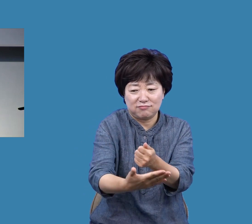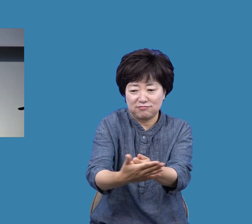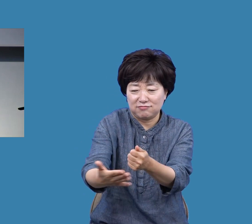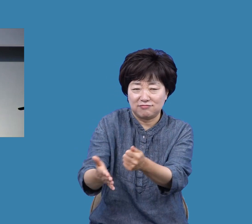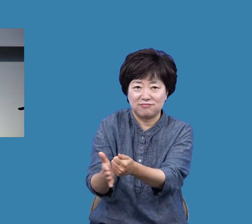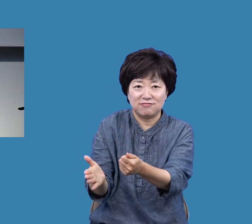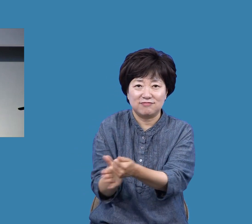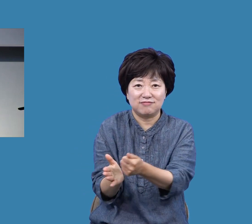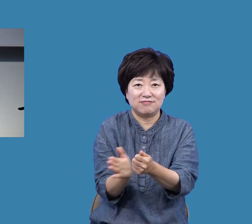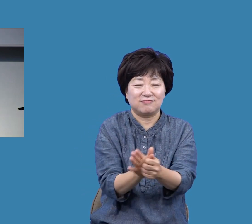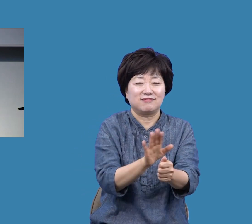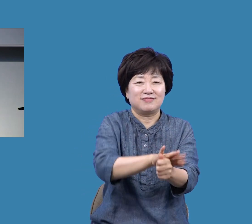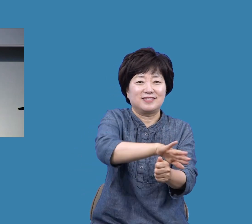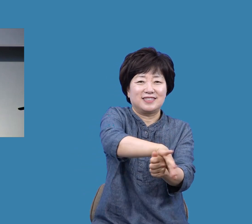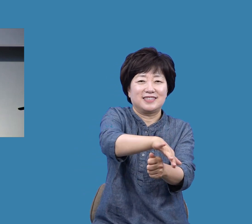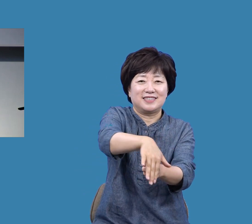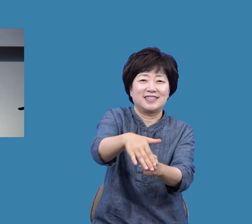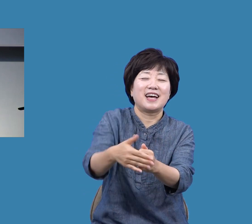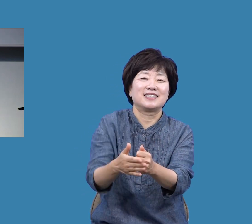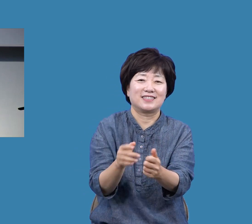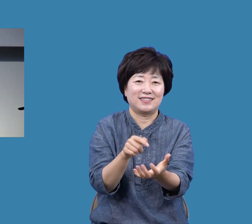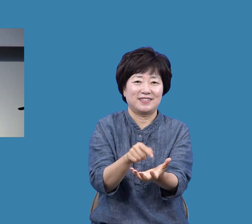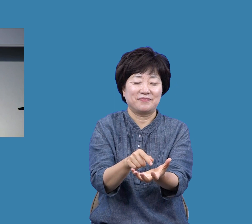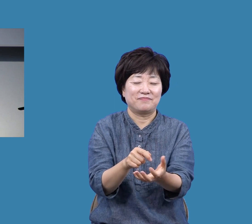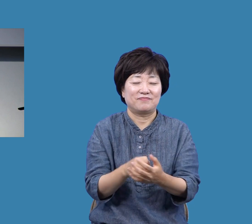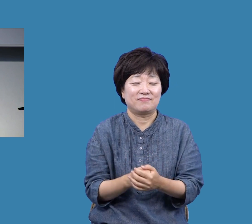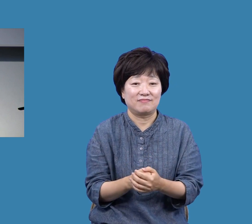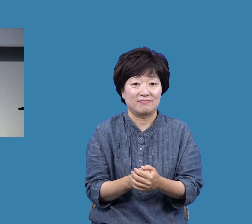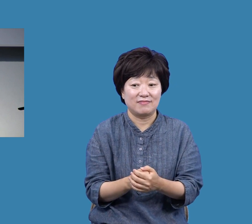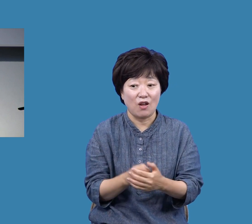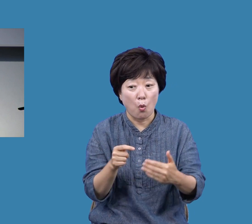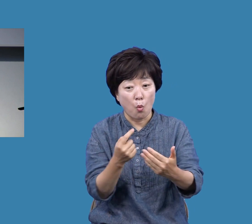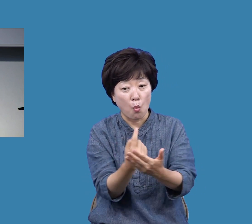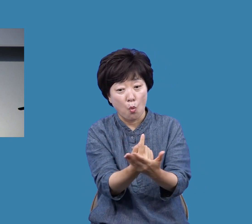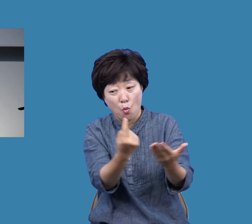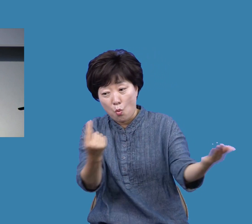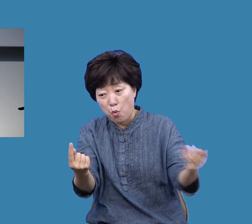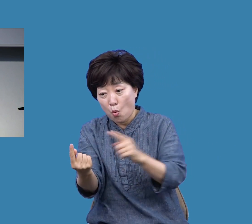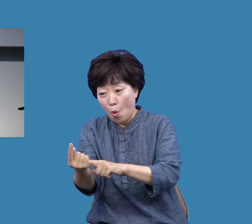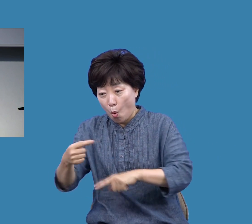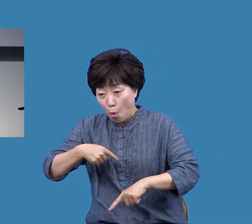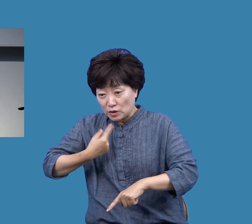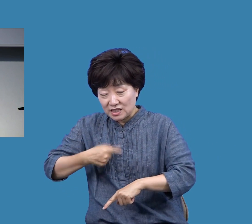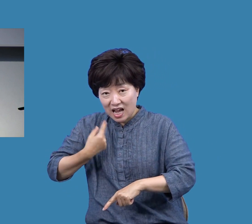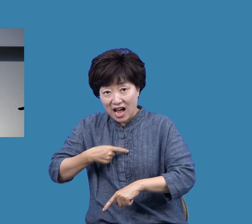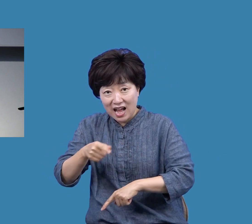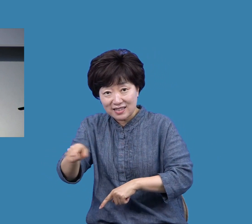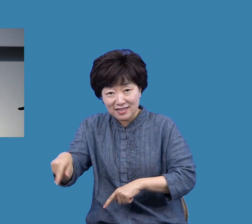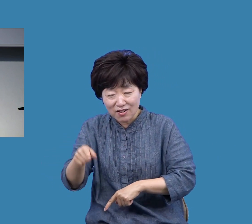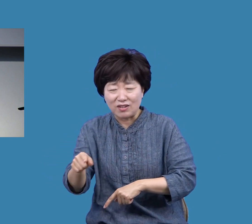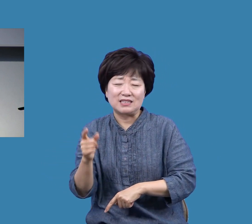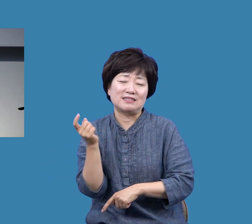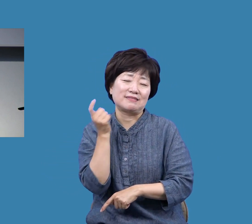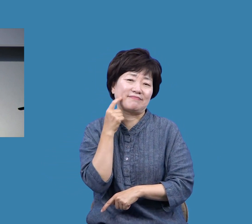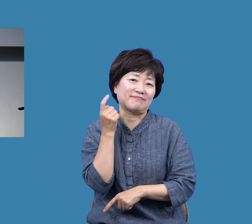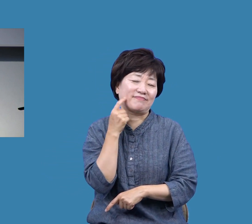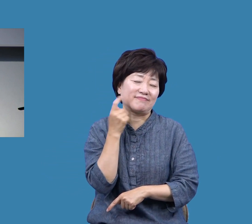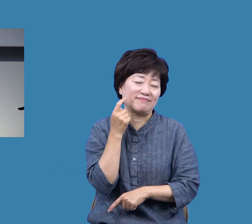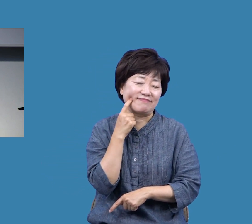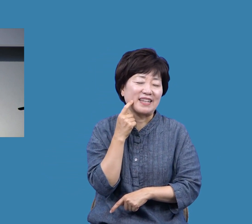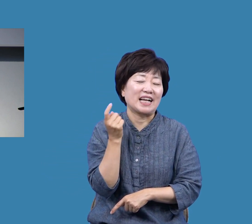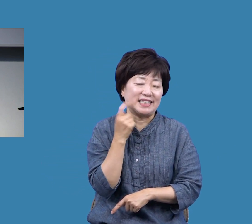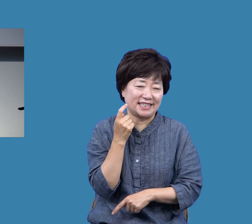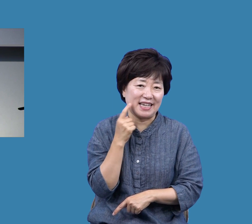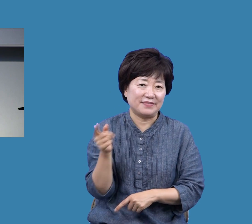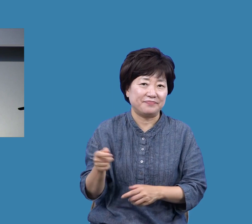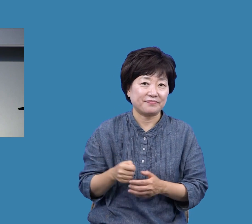페이크. 짝퉁이라는 거예요. 예. 그래서 과거에 여러분 있었던 여러 가지 이 한국도 교회사를 보면 여러